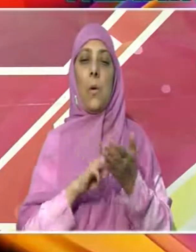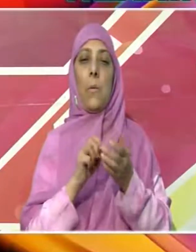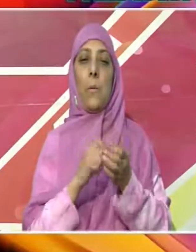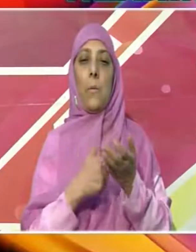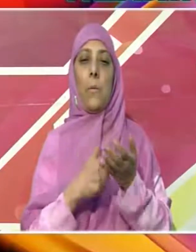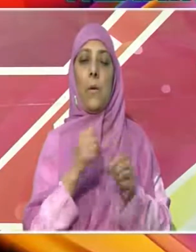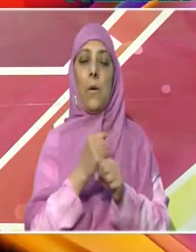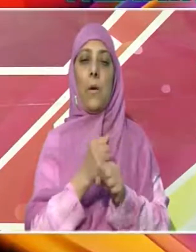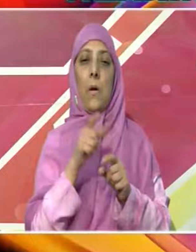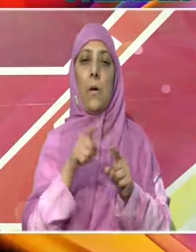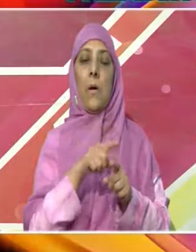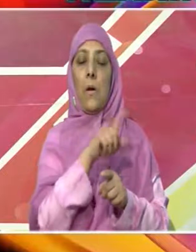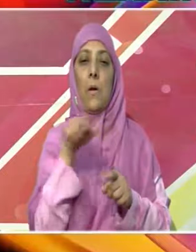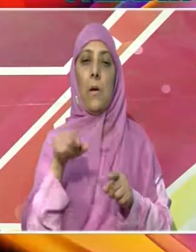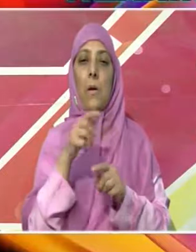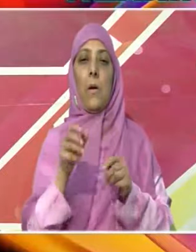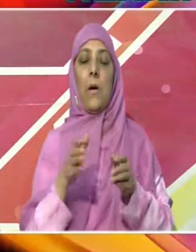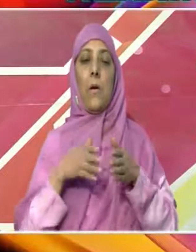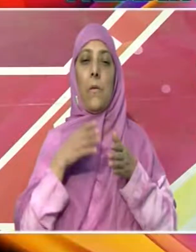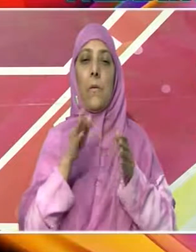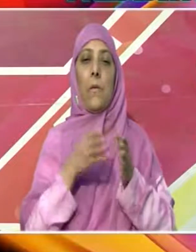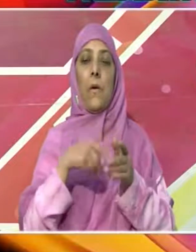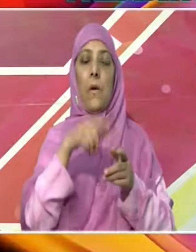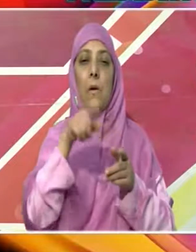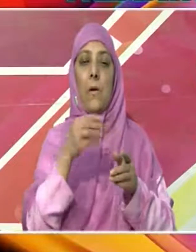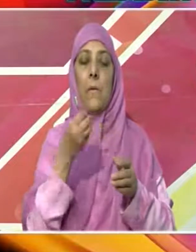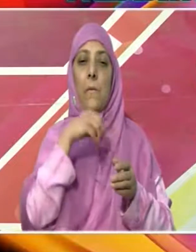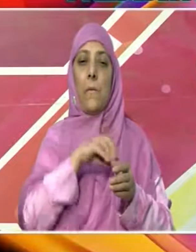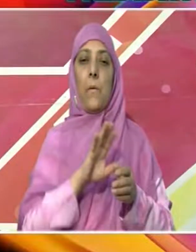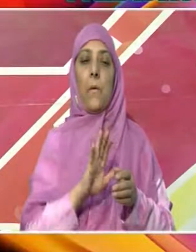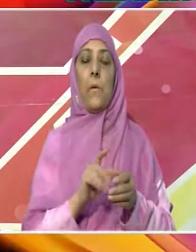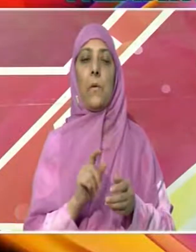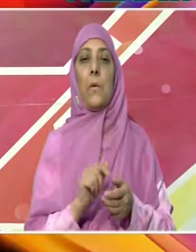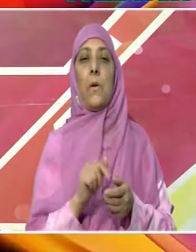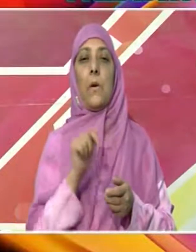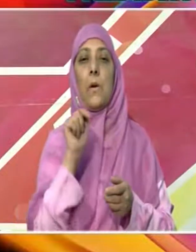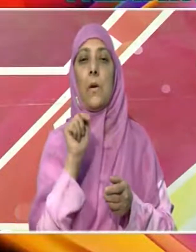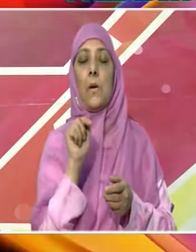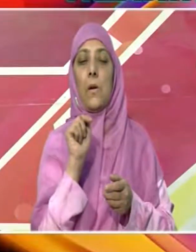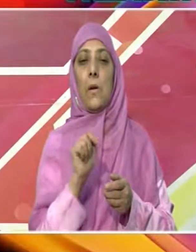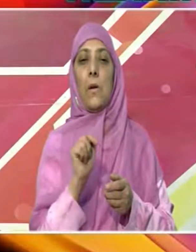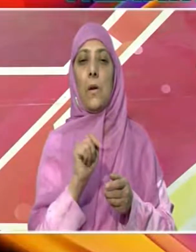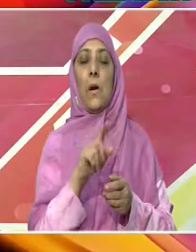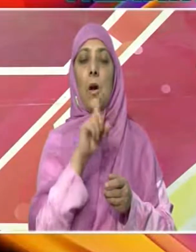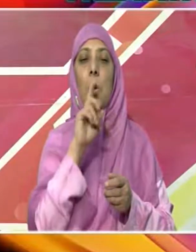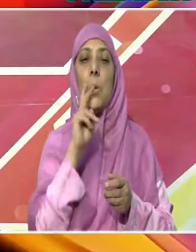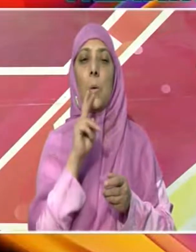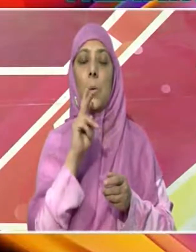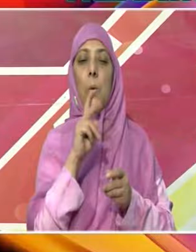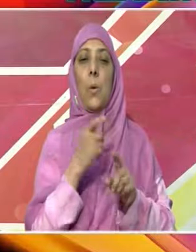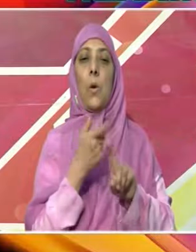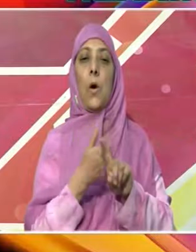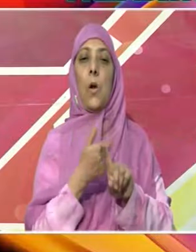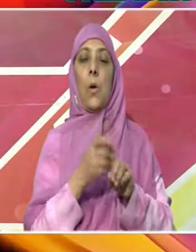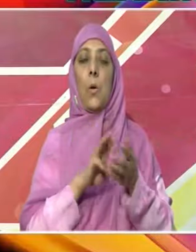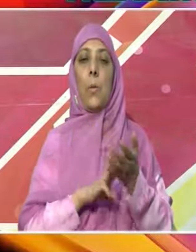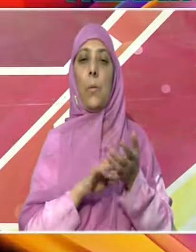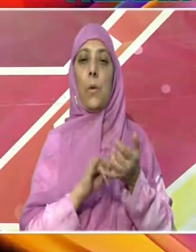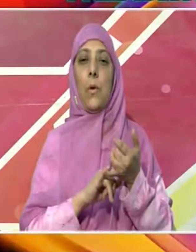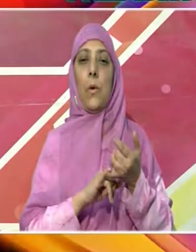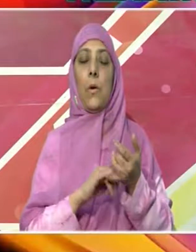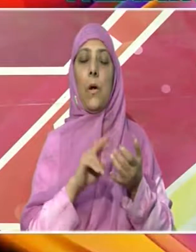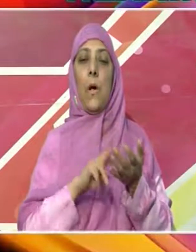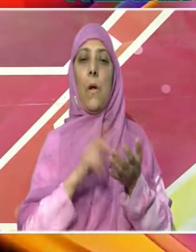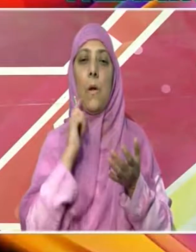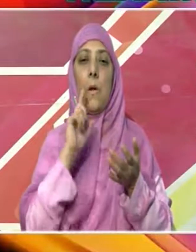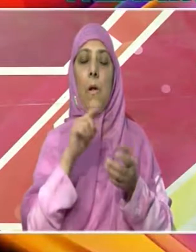उन्होंने कहा की आधा किलोमीटर मुसाफत वाली neelgraha टनल वैन और दो किलोमीटर मुसाफिर वाली neelgrahat टनल